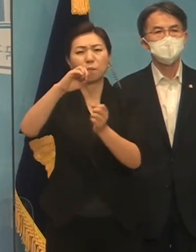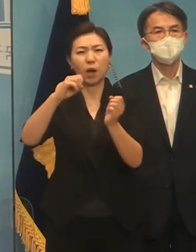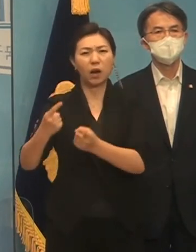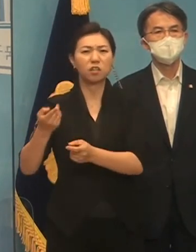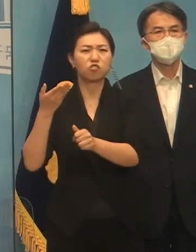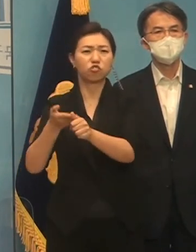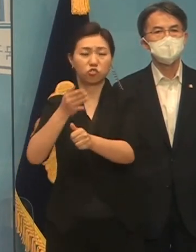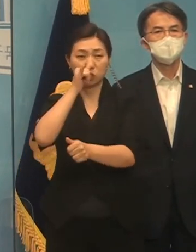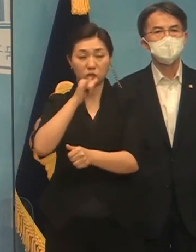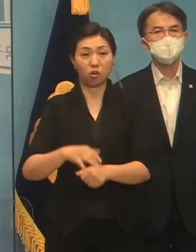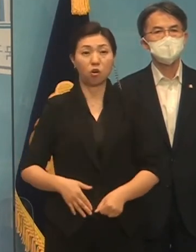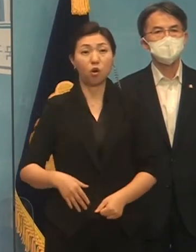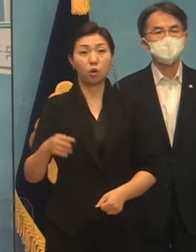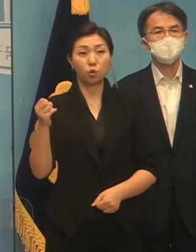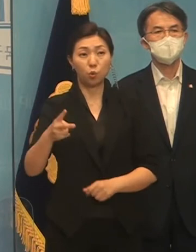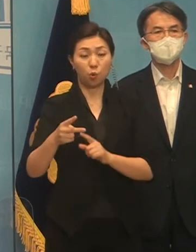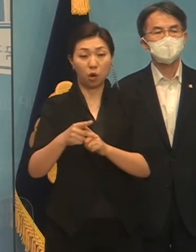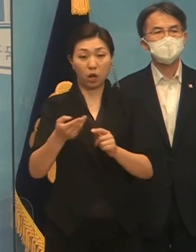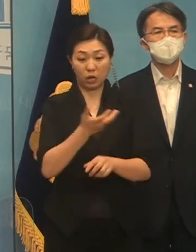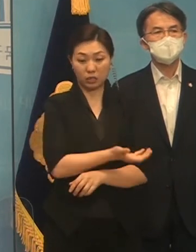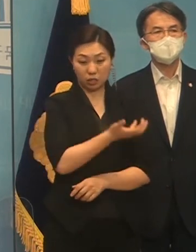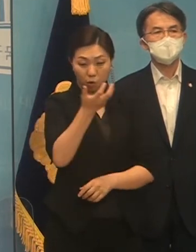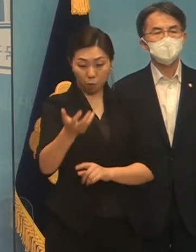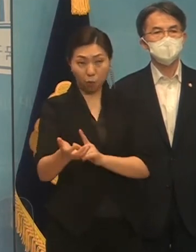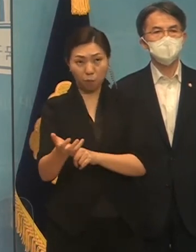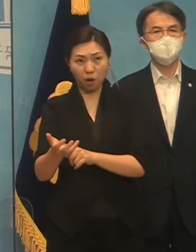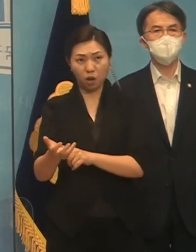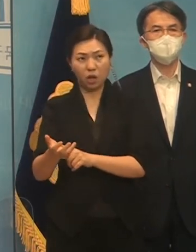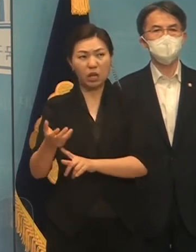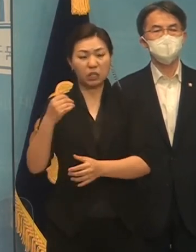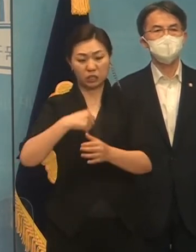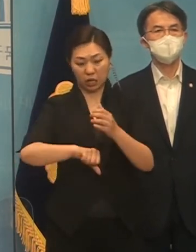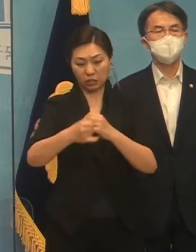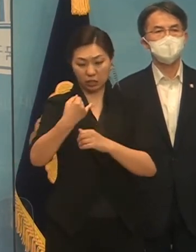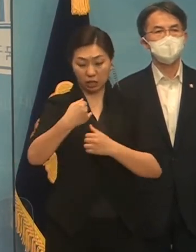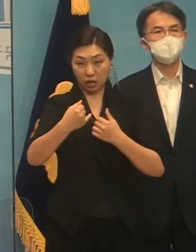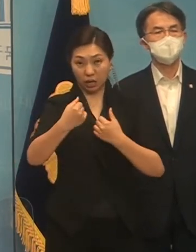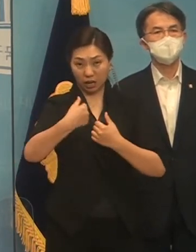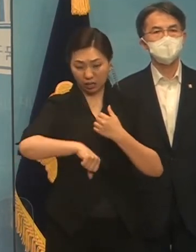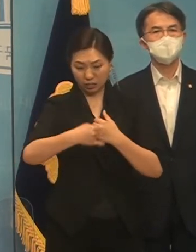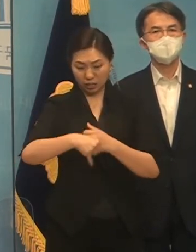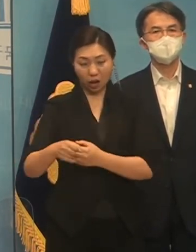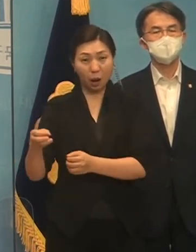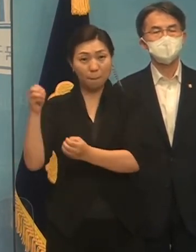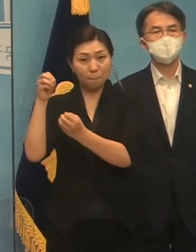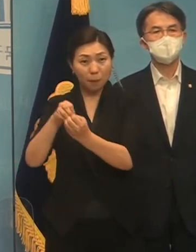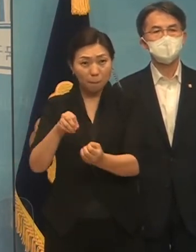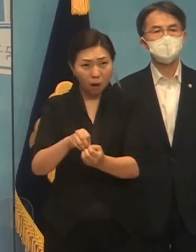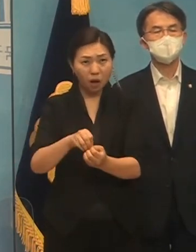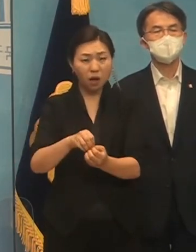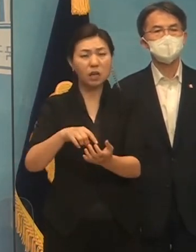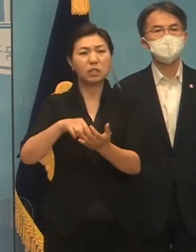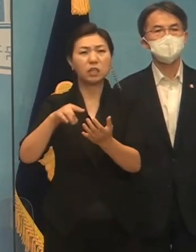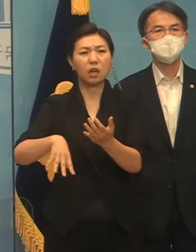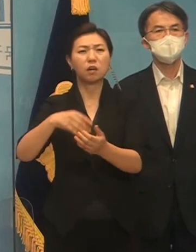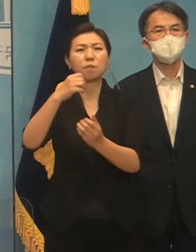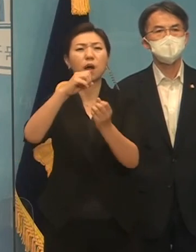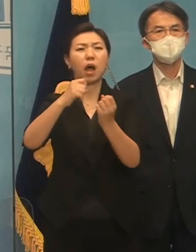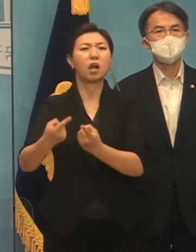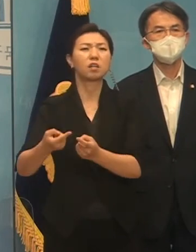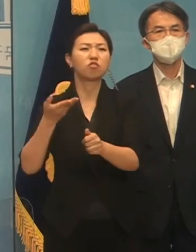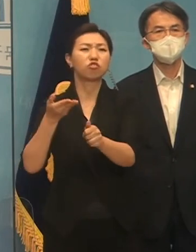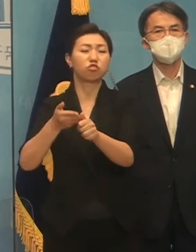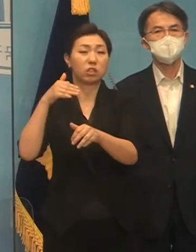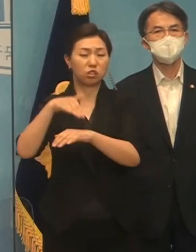심지어 상속세까지도 면제해 줄 정도로 파격적으로 지원해야 합니다. 지역